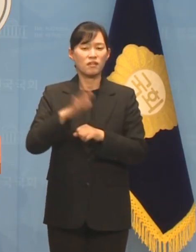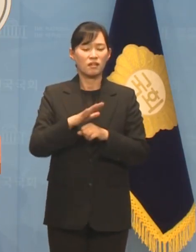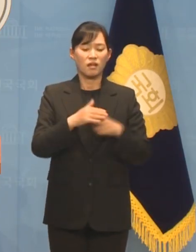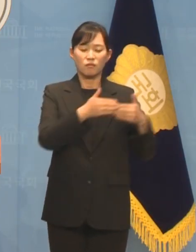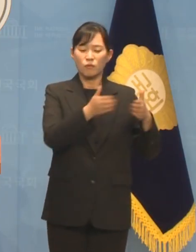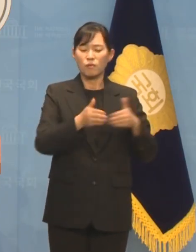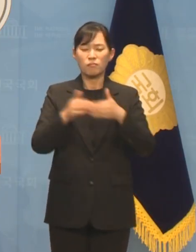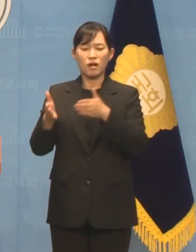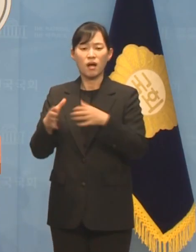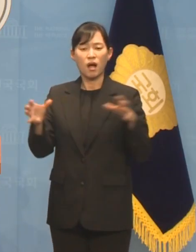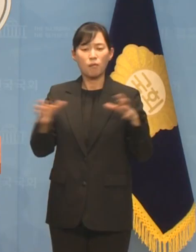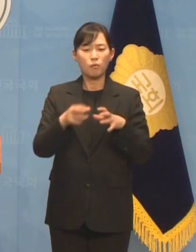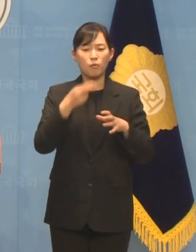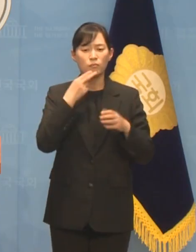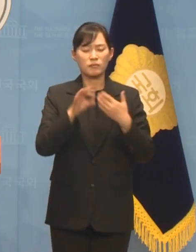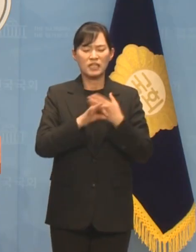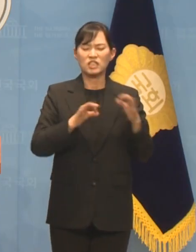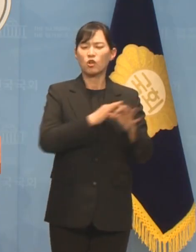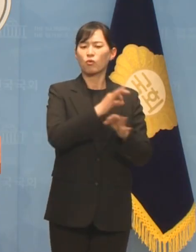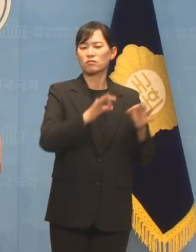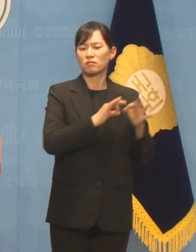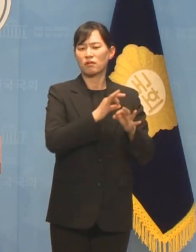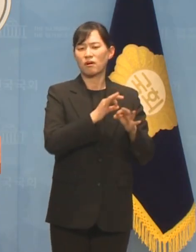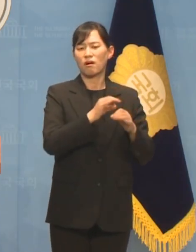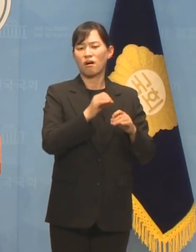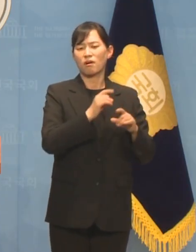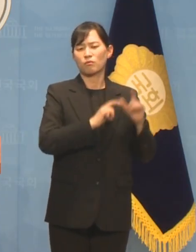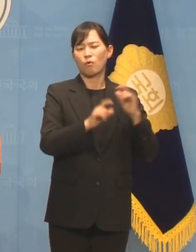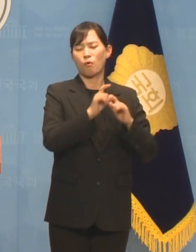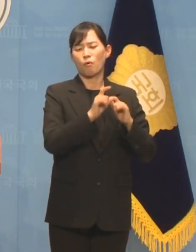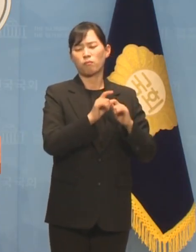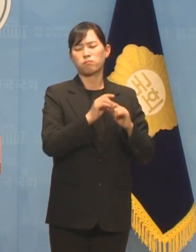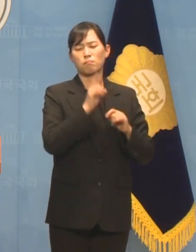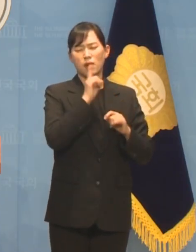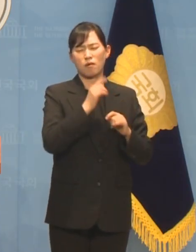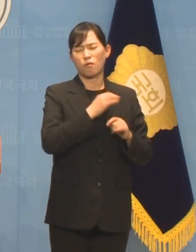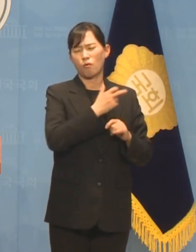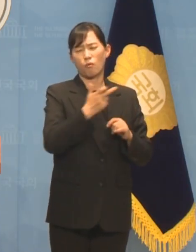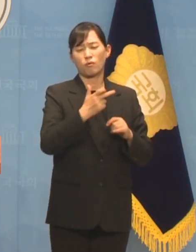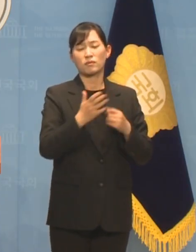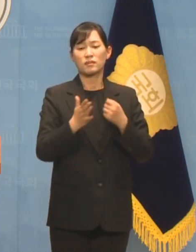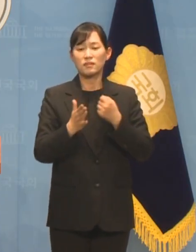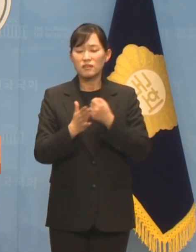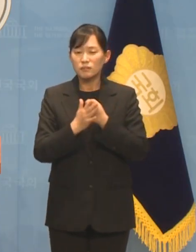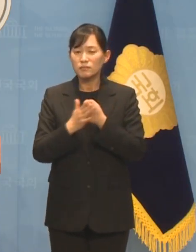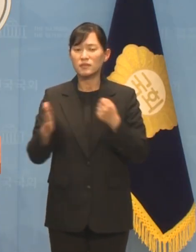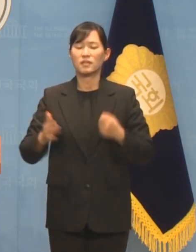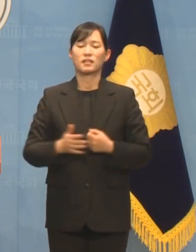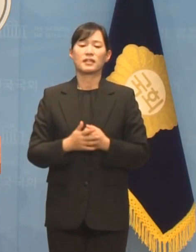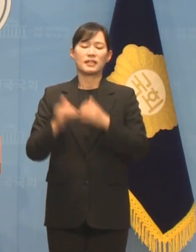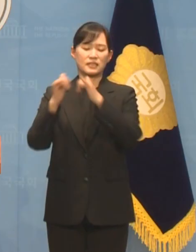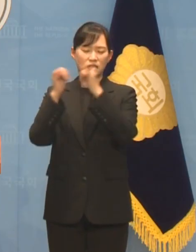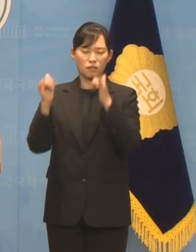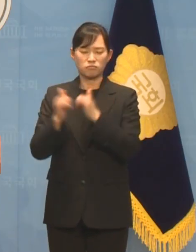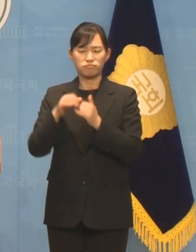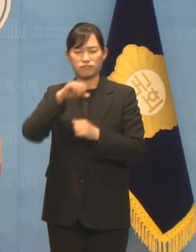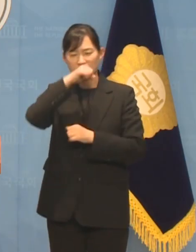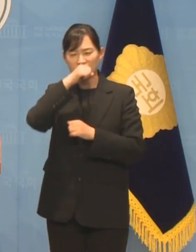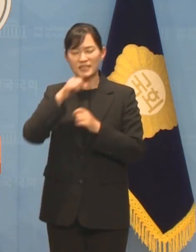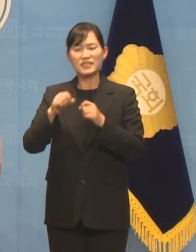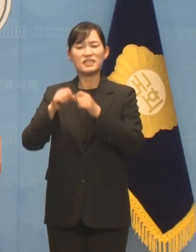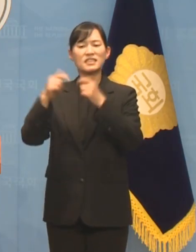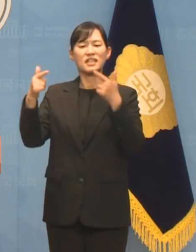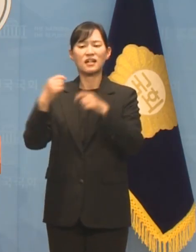해보면 언제나 경제부처의 목소리가 사회부처의 목소리보다 컸습니다. 그럼에도 그동안 사회부처 예산이 계속 증액되어 온